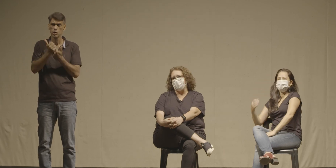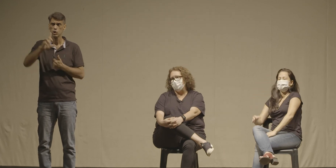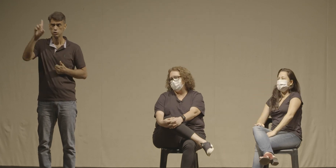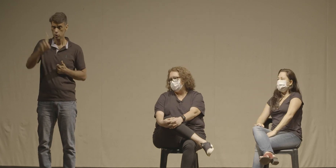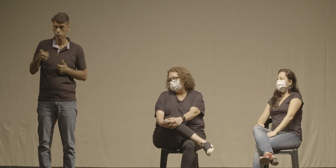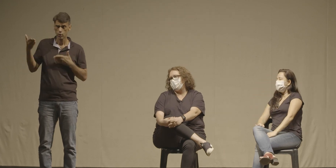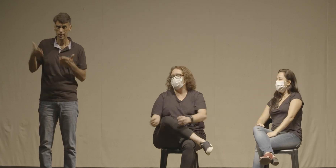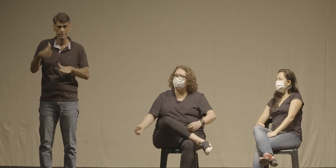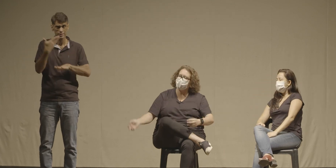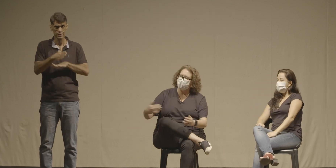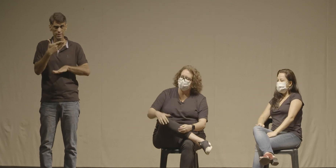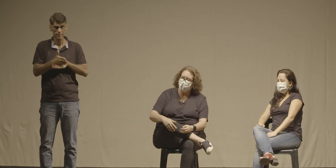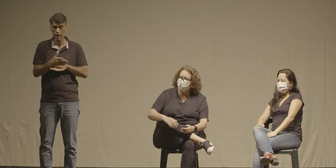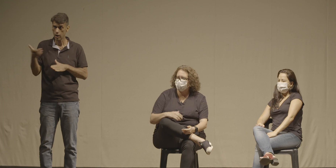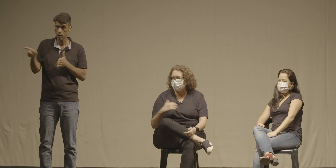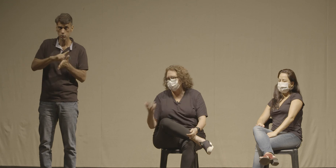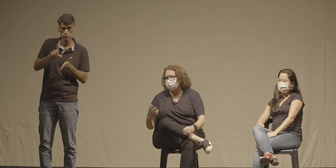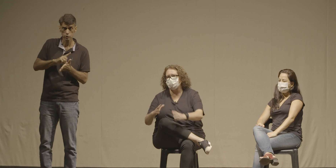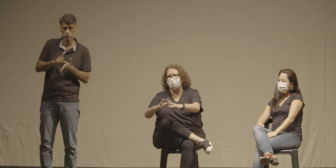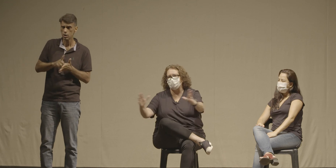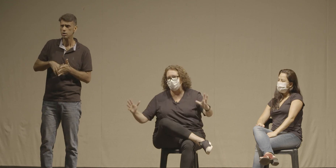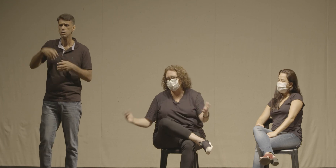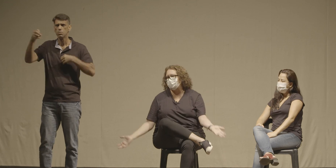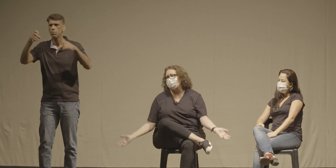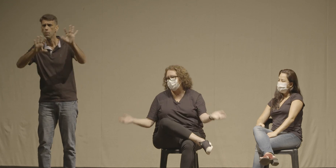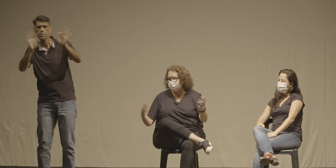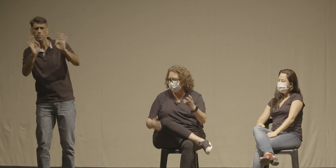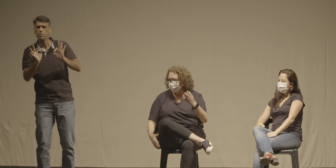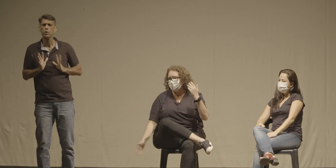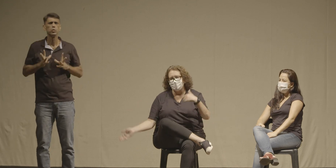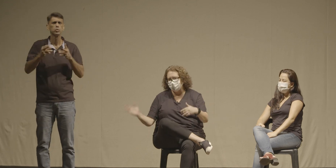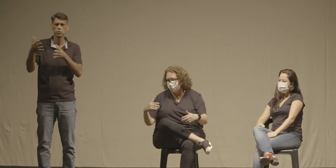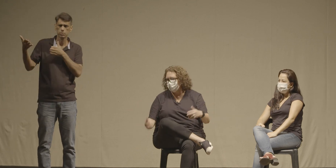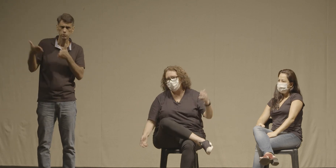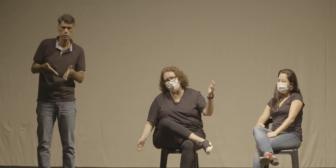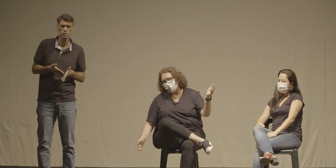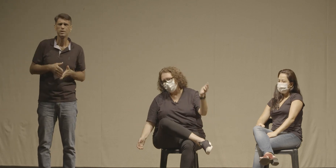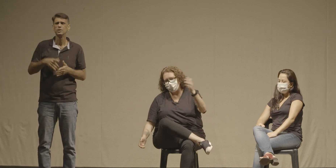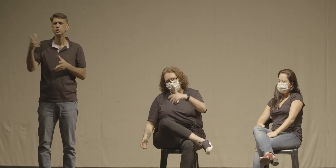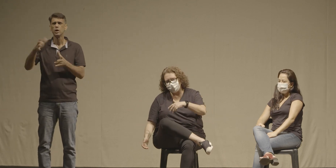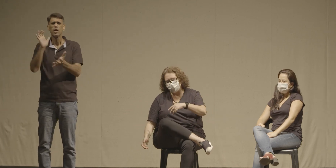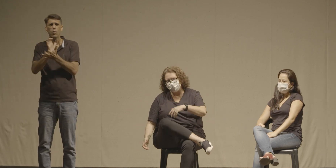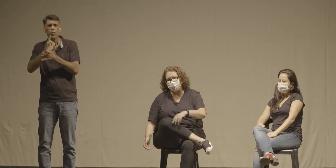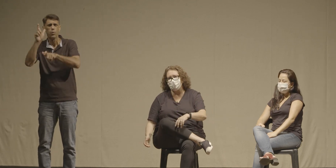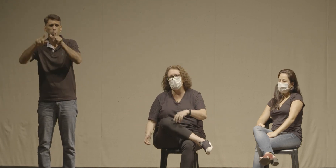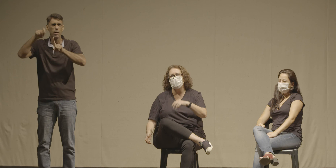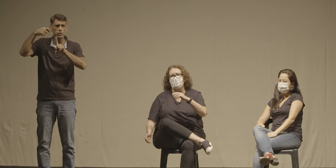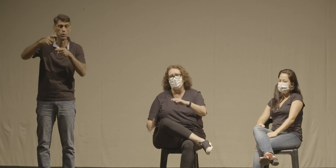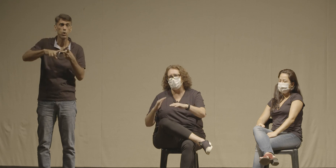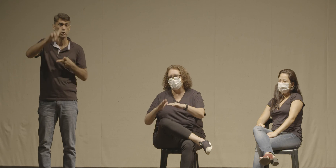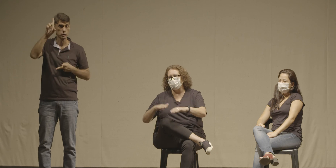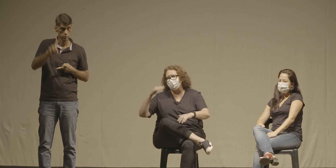entra, ensaia, e antes do diretor entrar, é o assistente de estúdio que prepara o set para receber elenco e